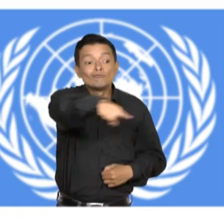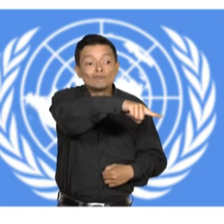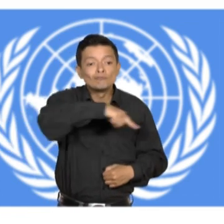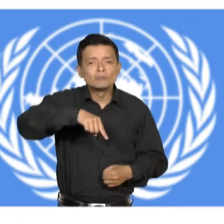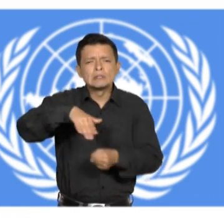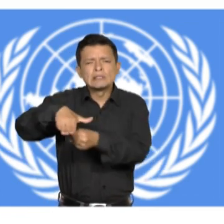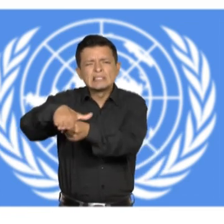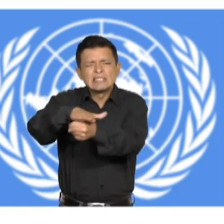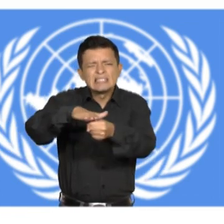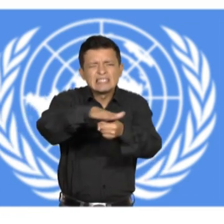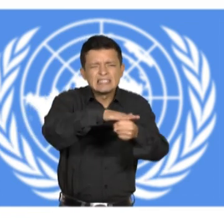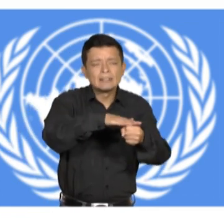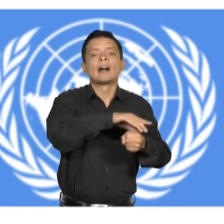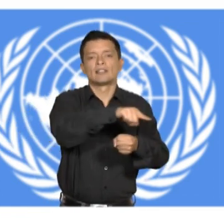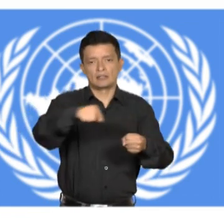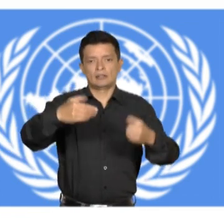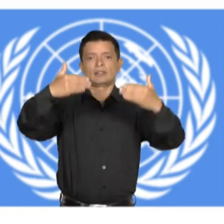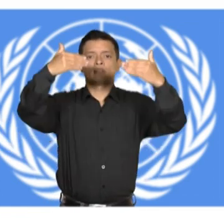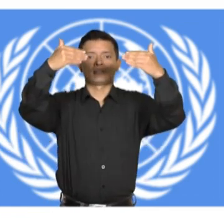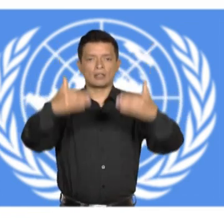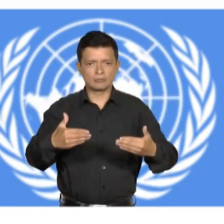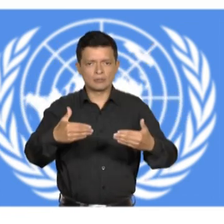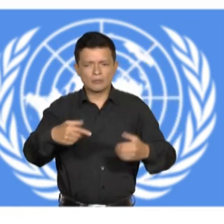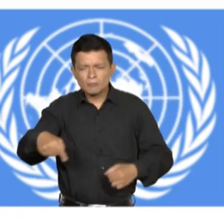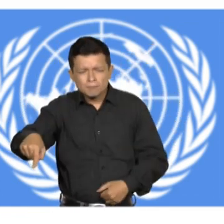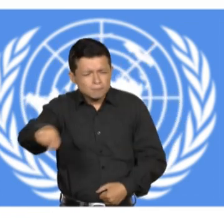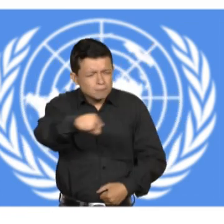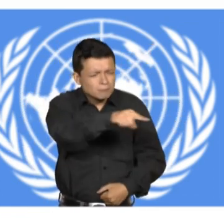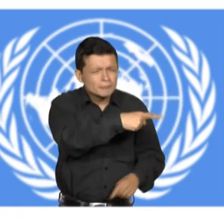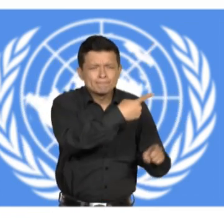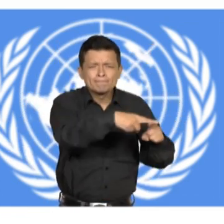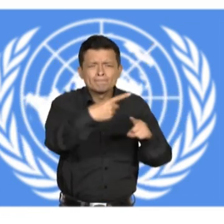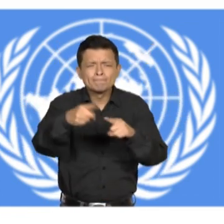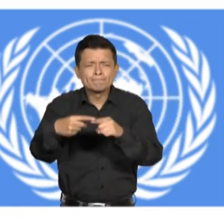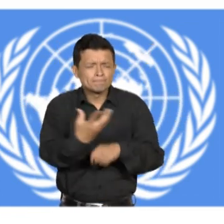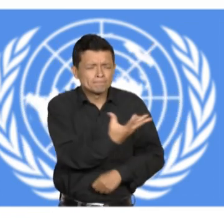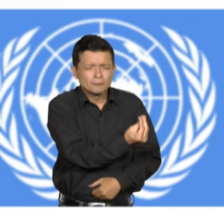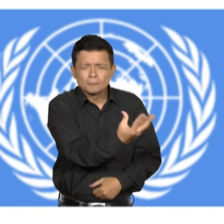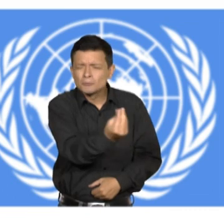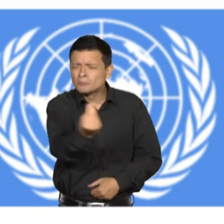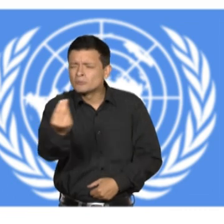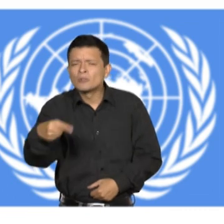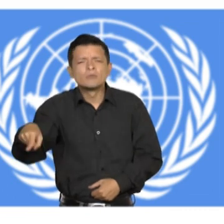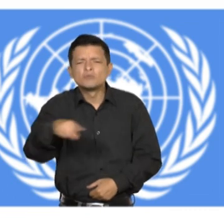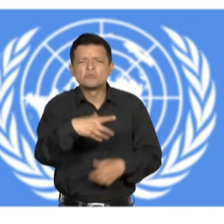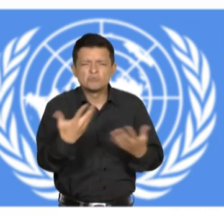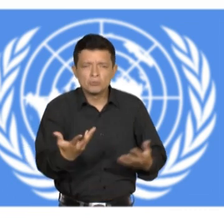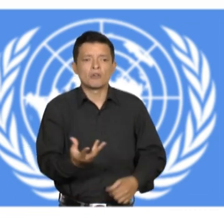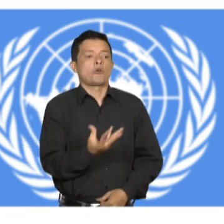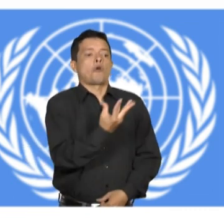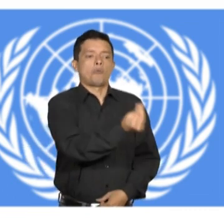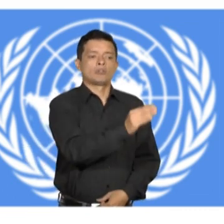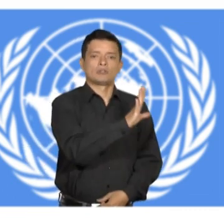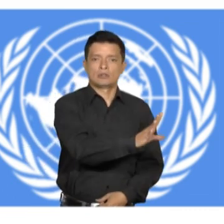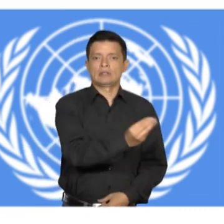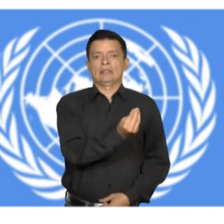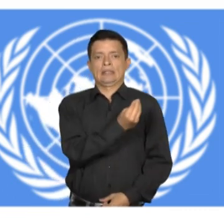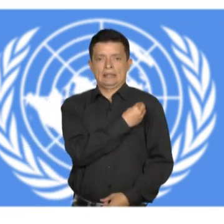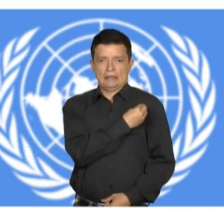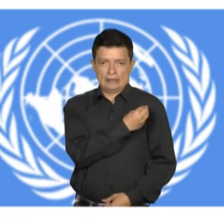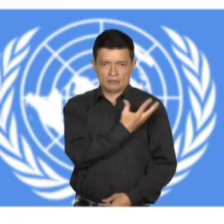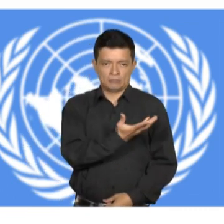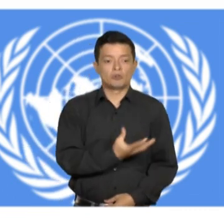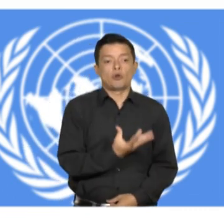P. Preocupados por la difícil situación en que se encuentran las personas con discapacidad que son víctimas de múltiples